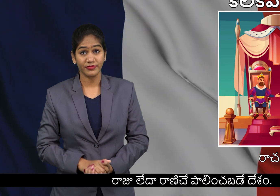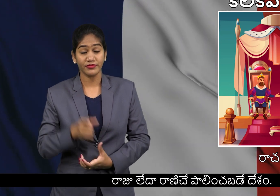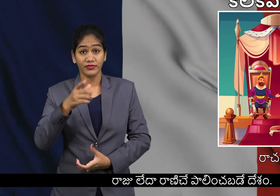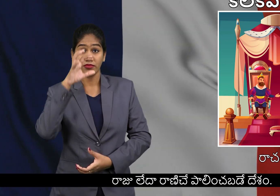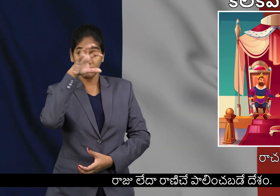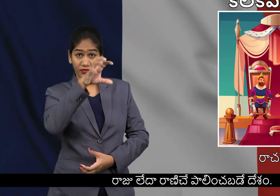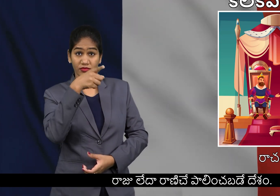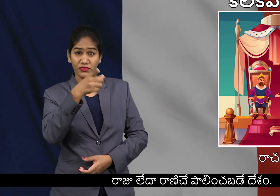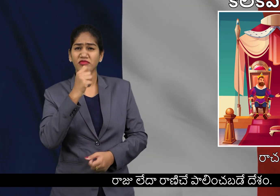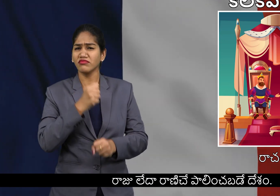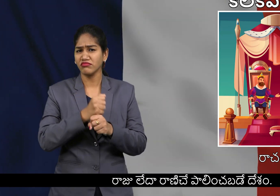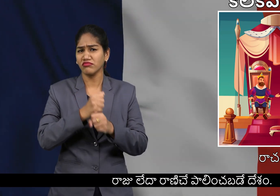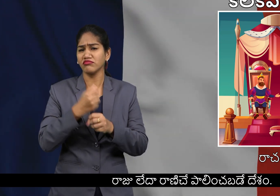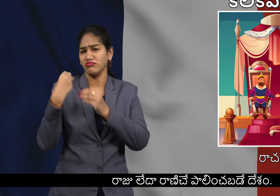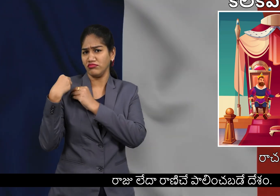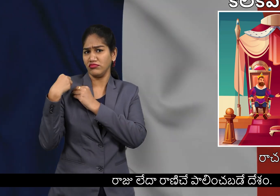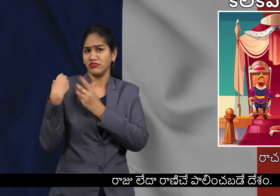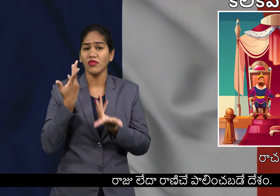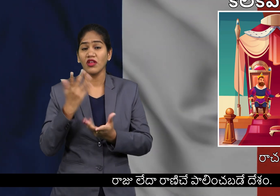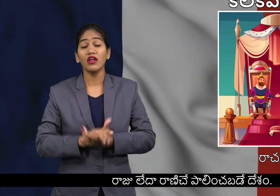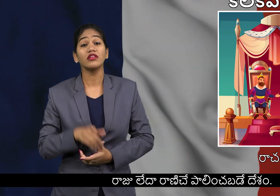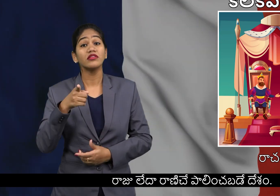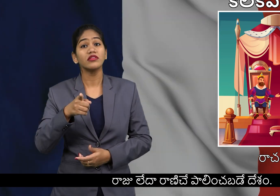రాజు లేదా రాణిచే పాలించబడే దేశం.